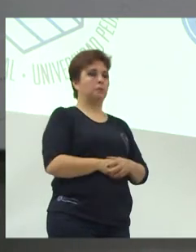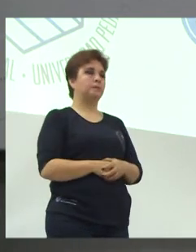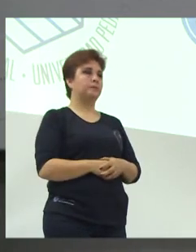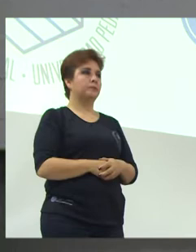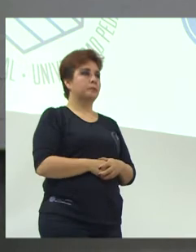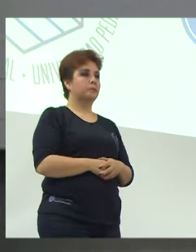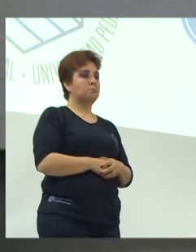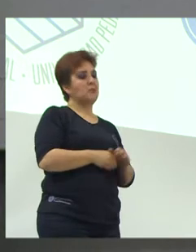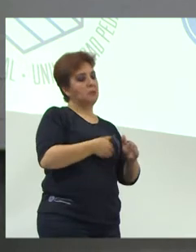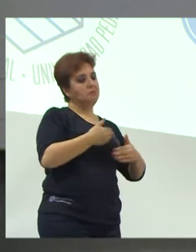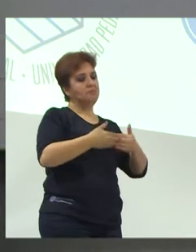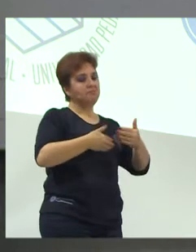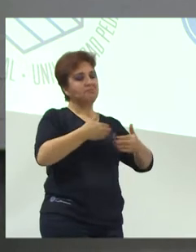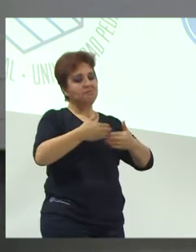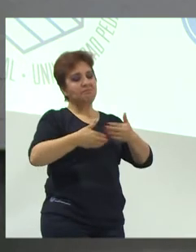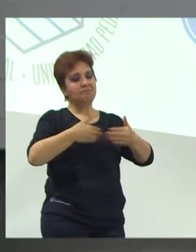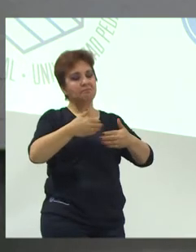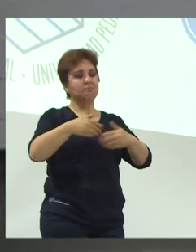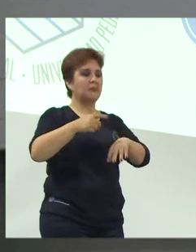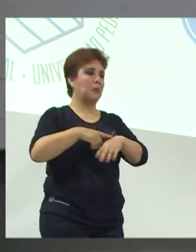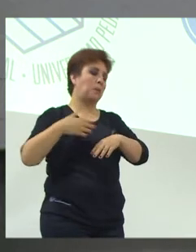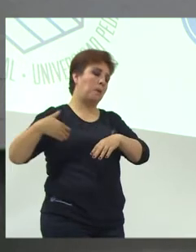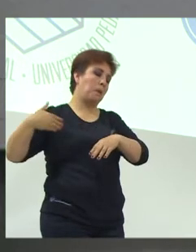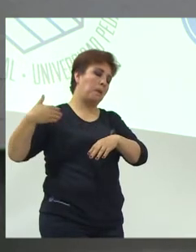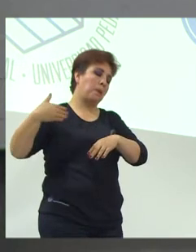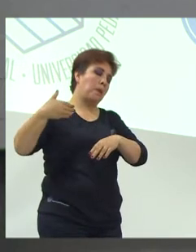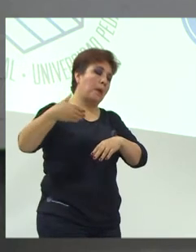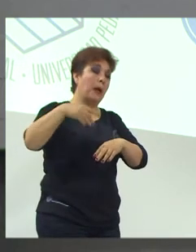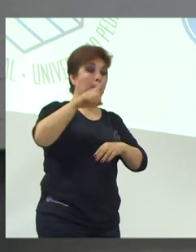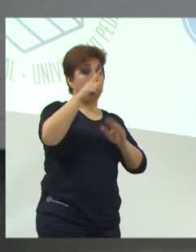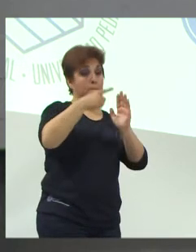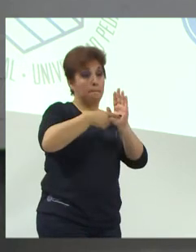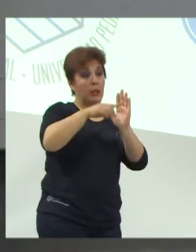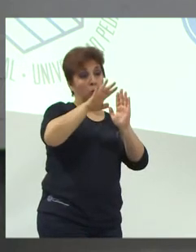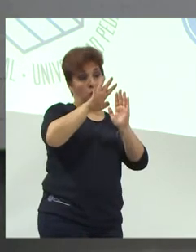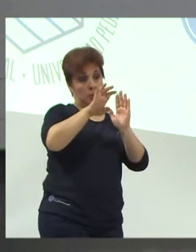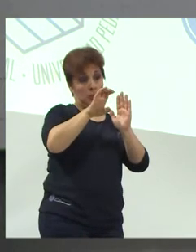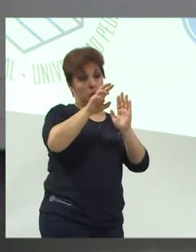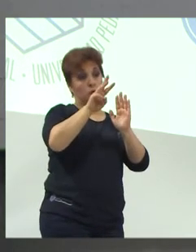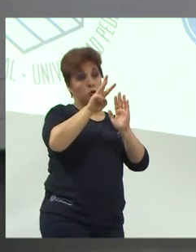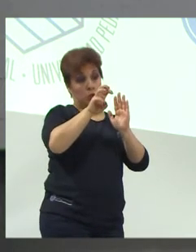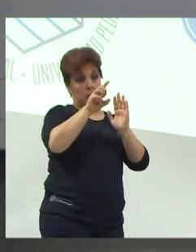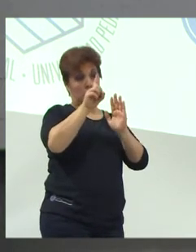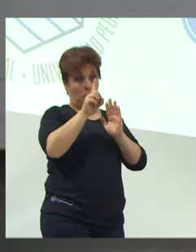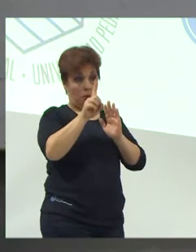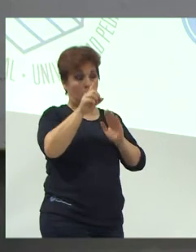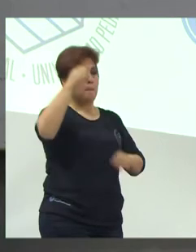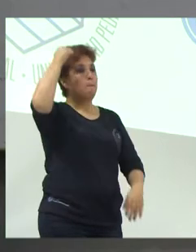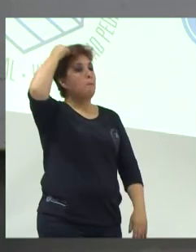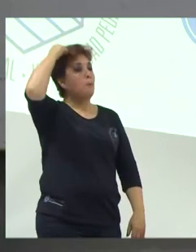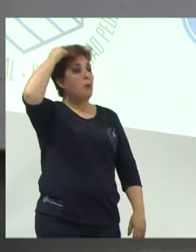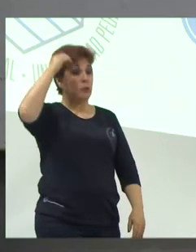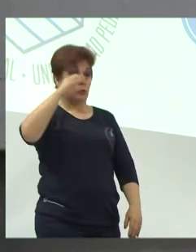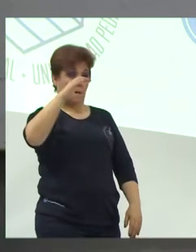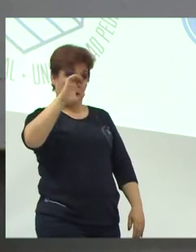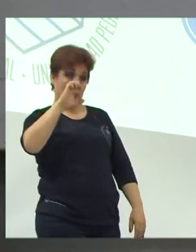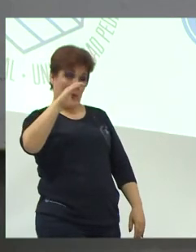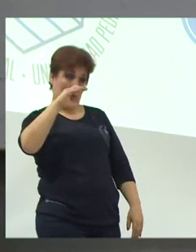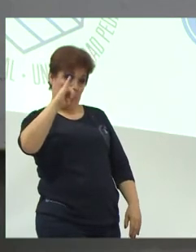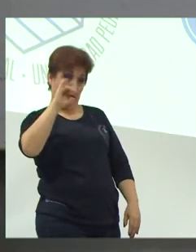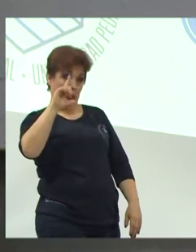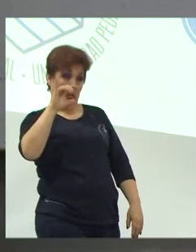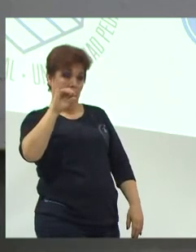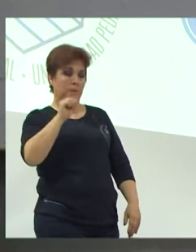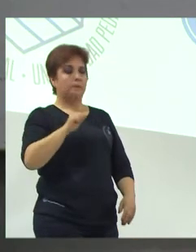en 1981 la profesora cecilia lancheros coordinadora durante varios años del